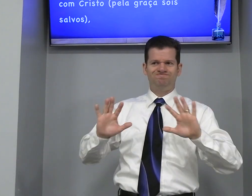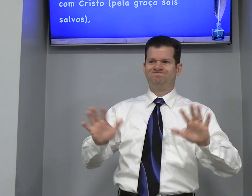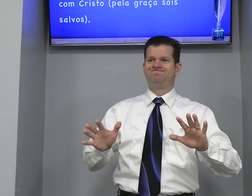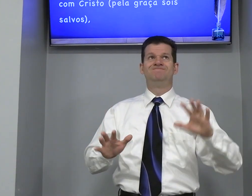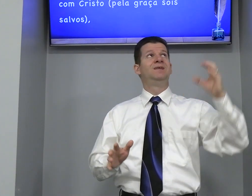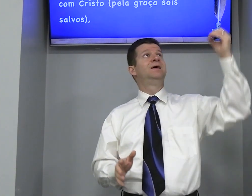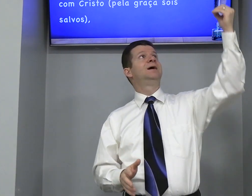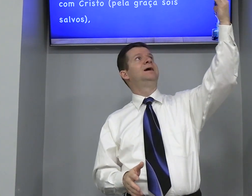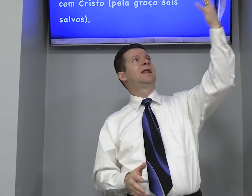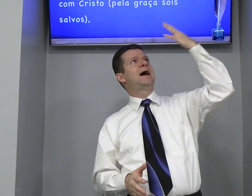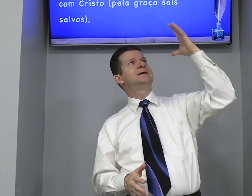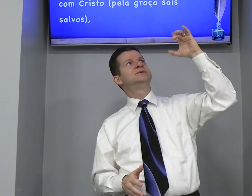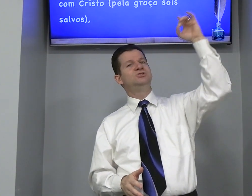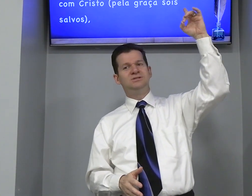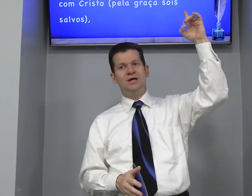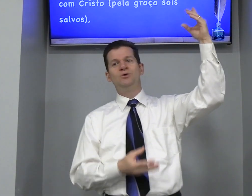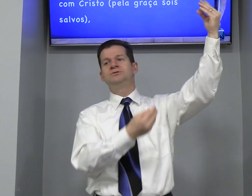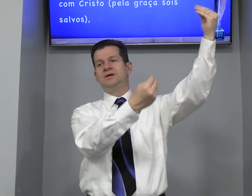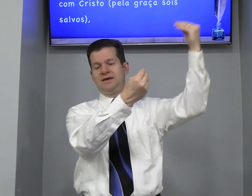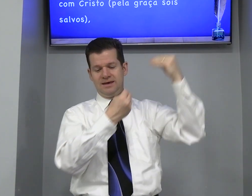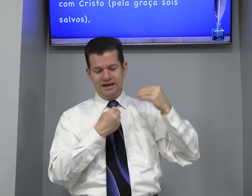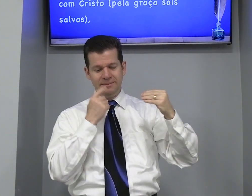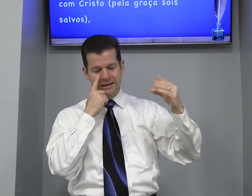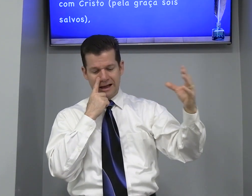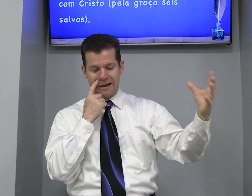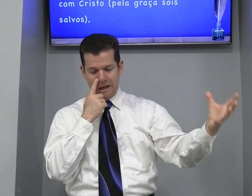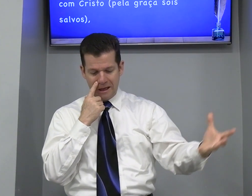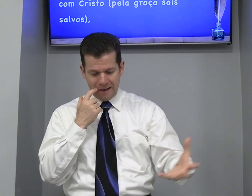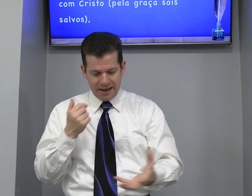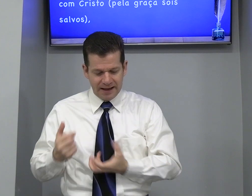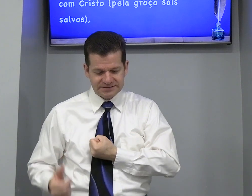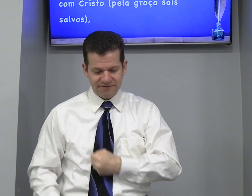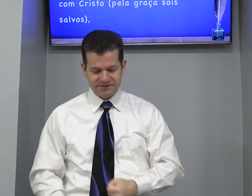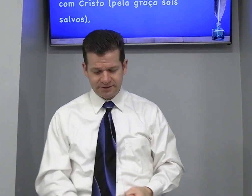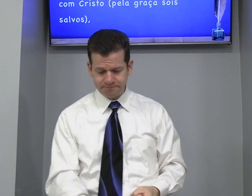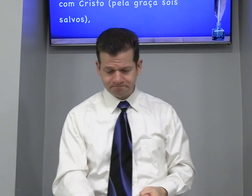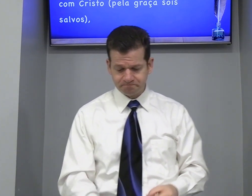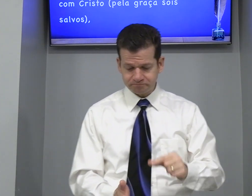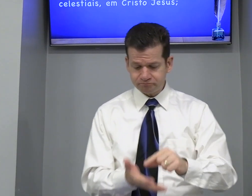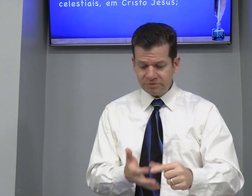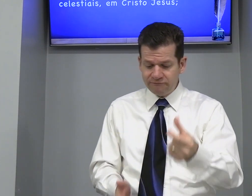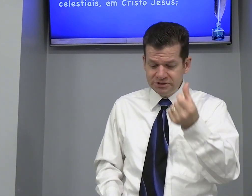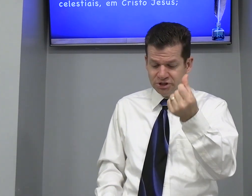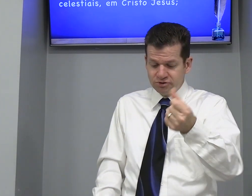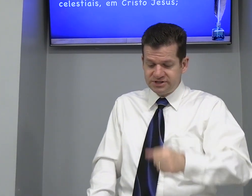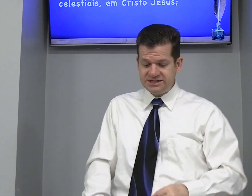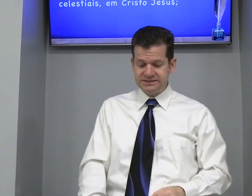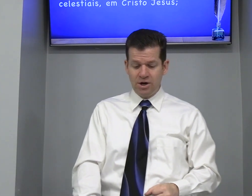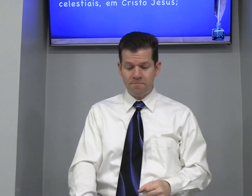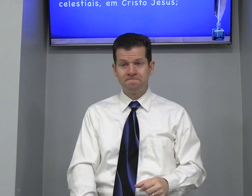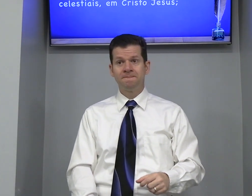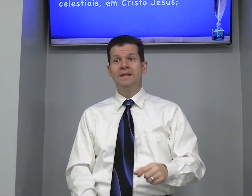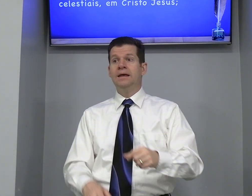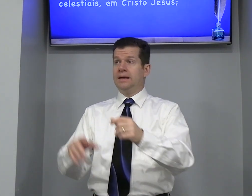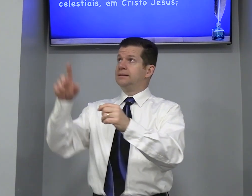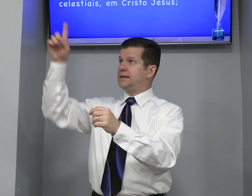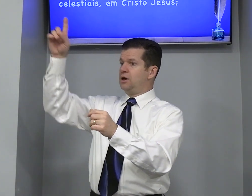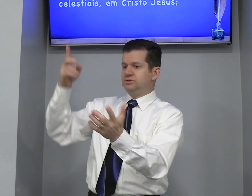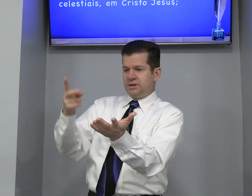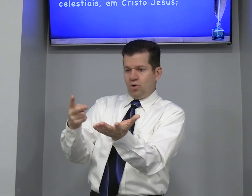Graça De Deus Ele me dá A salvação Versículo 6 Então Deus Então